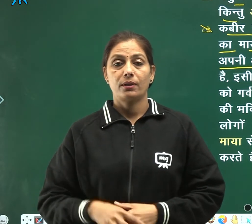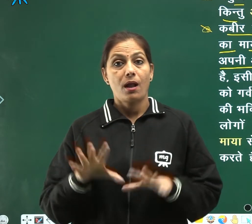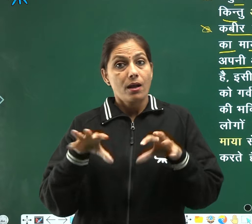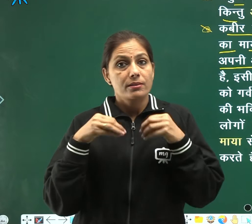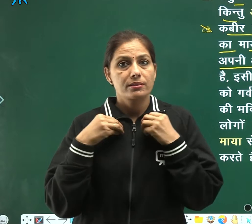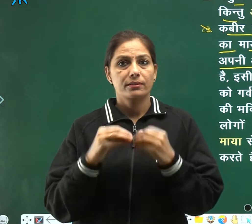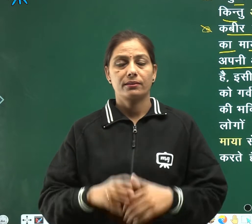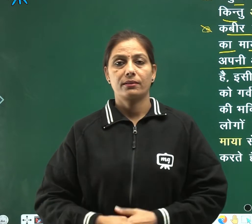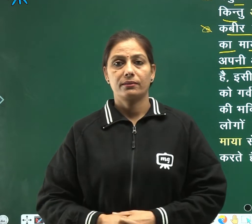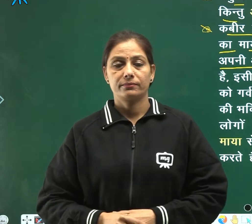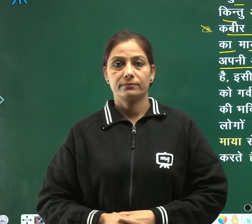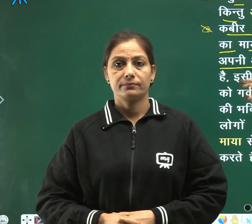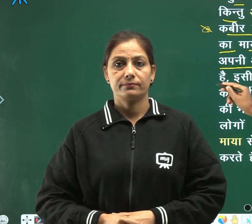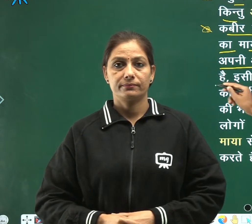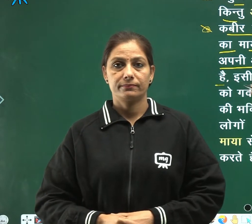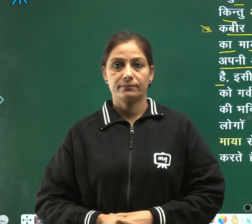आकर्षित करता है।